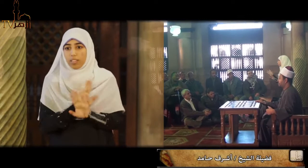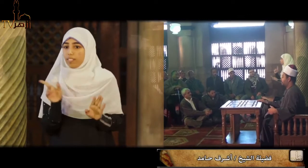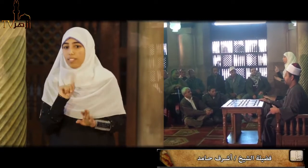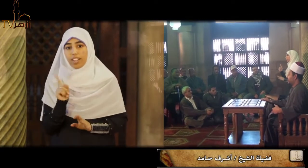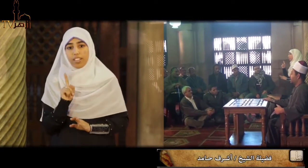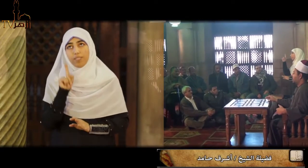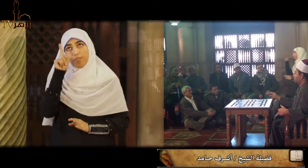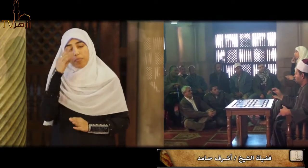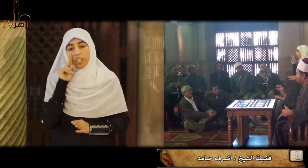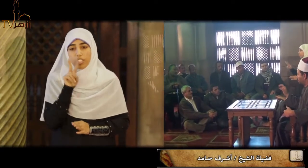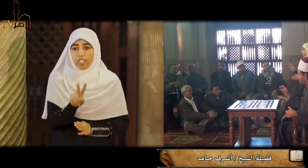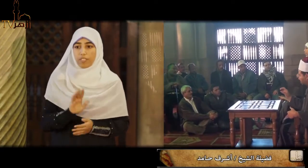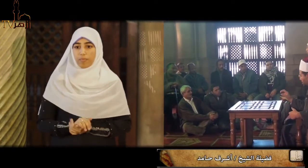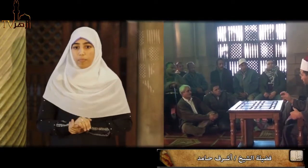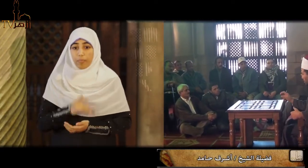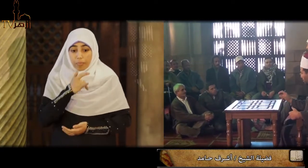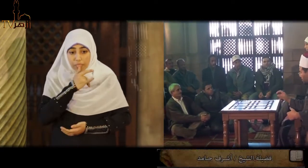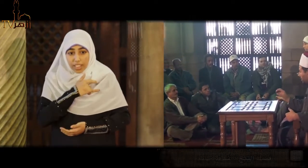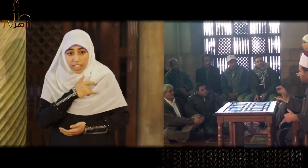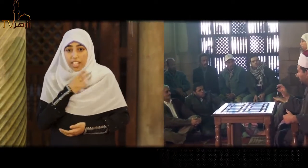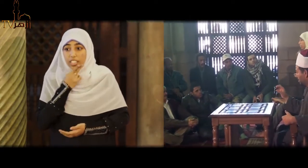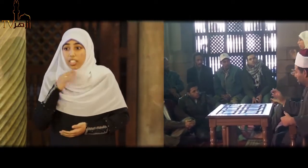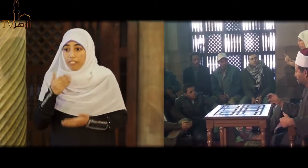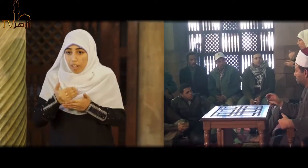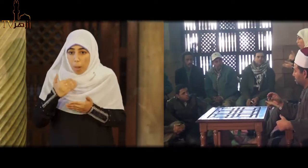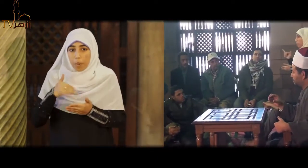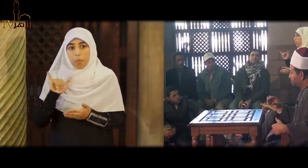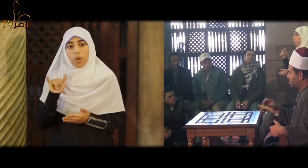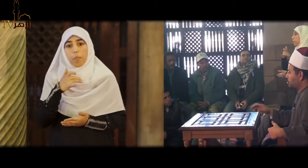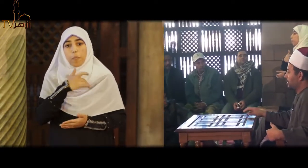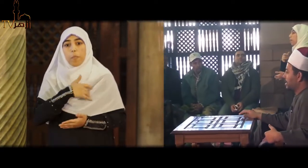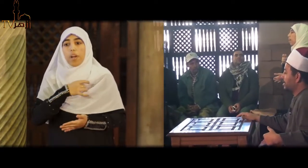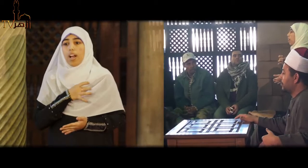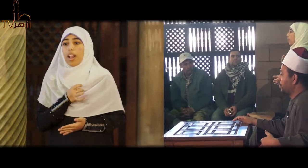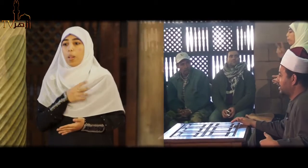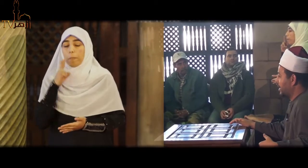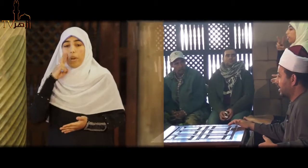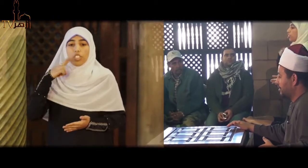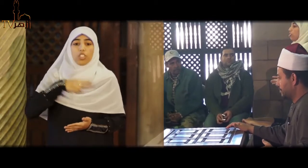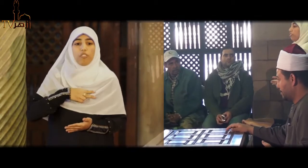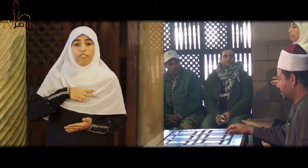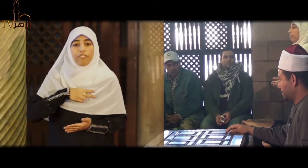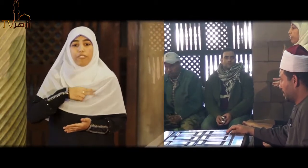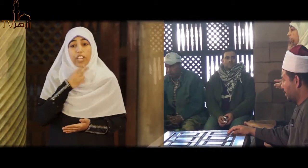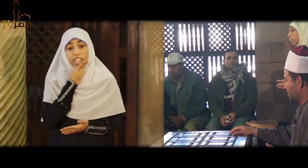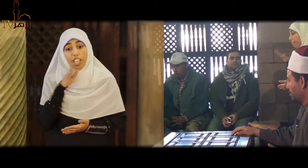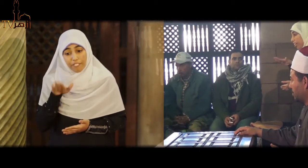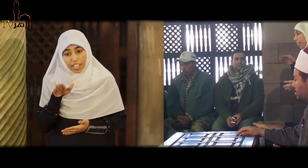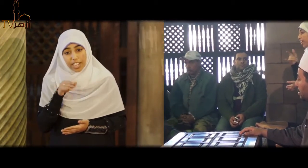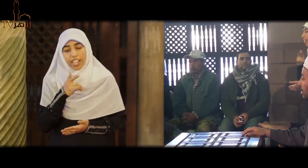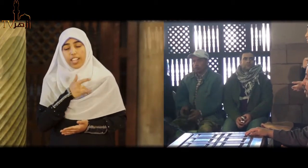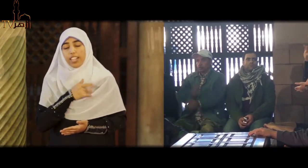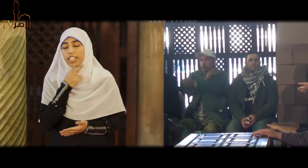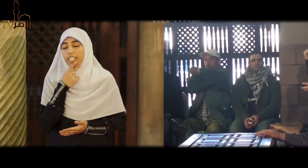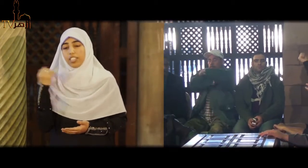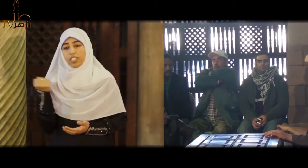والقلب هو موضع نظر الرب سبحانه وتعالى. فالنبي